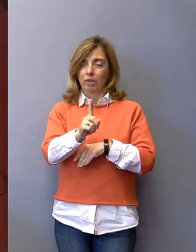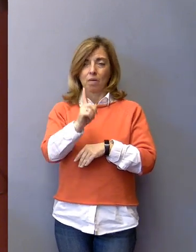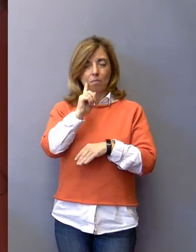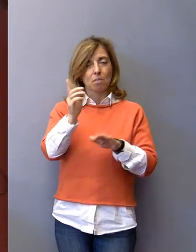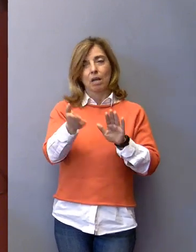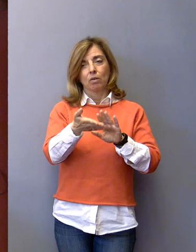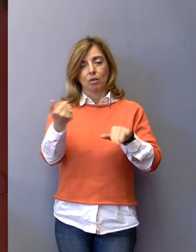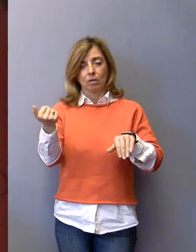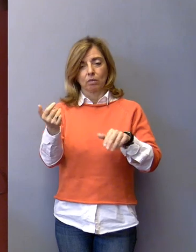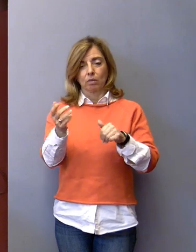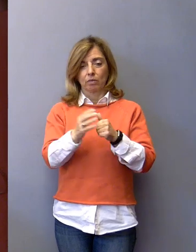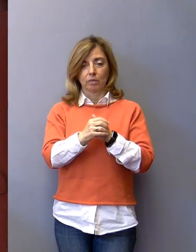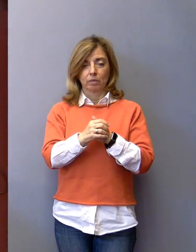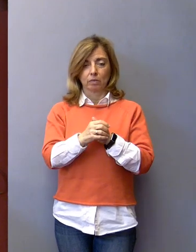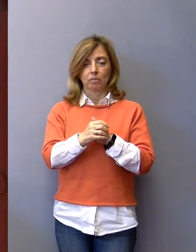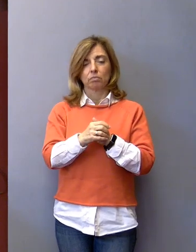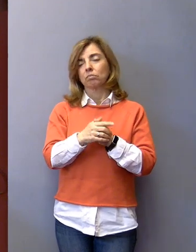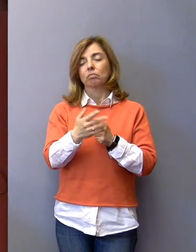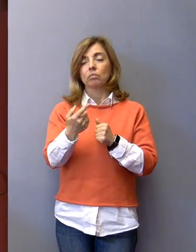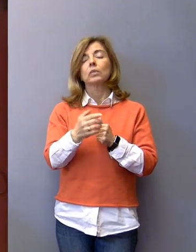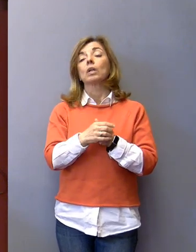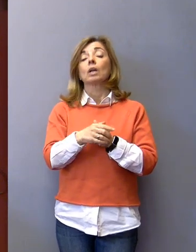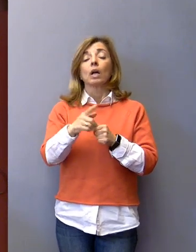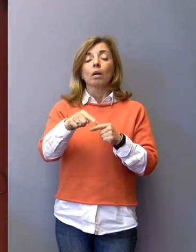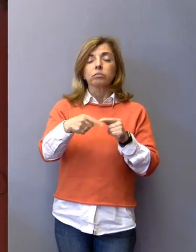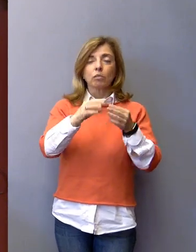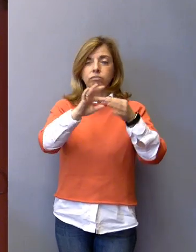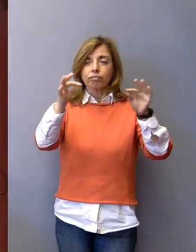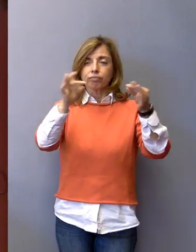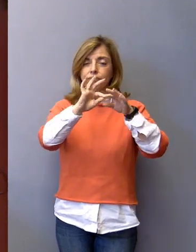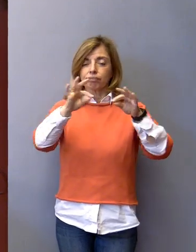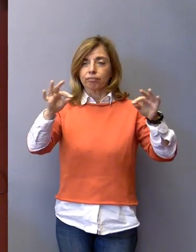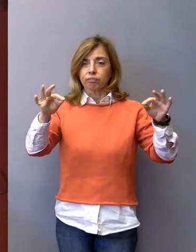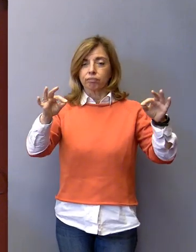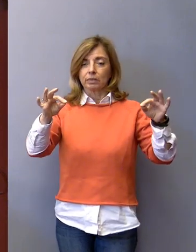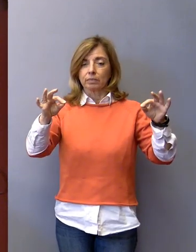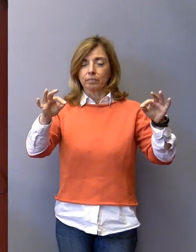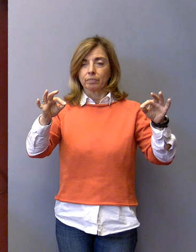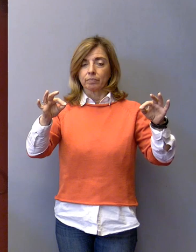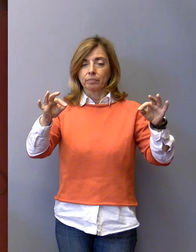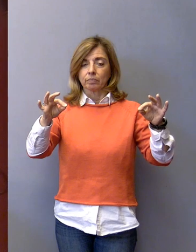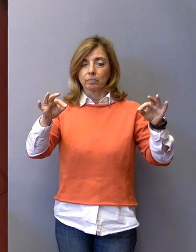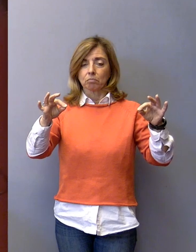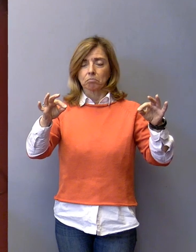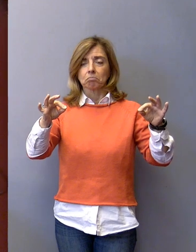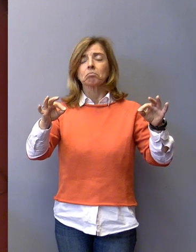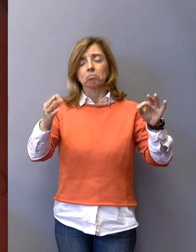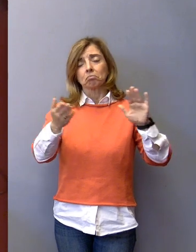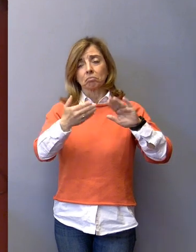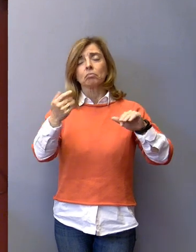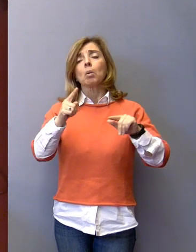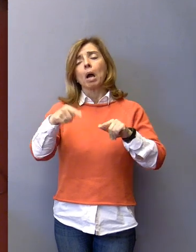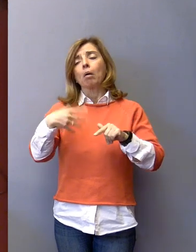sembra voler precludere una fase respiri mentale ovvero l'iniziativa in corso che necessitano di giustificazione ma per il resto è